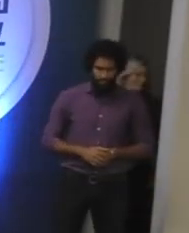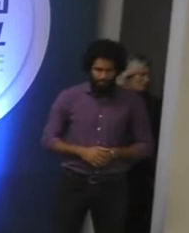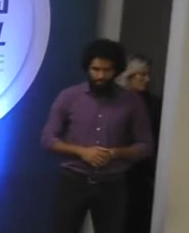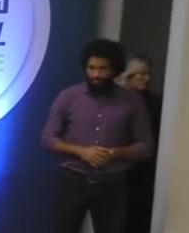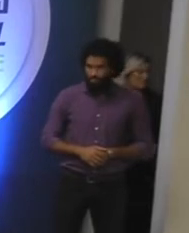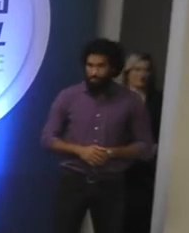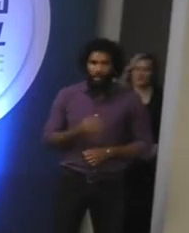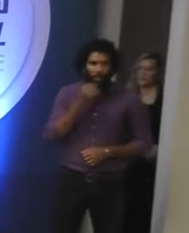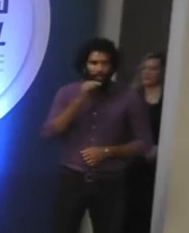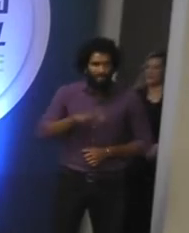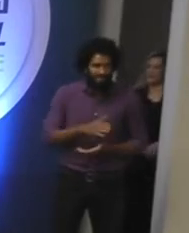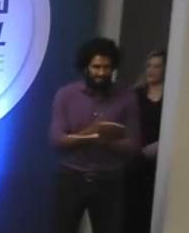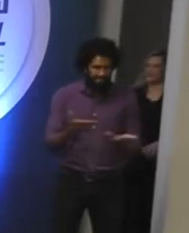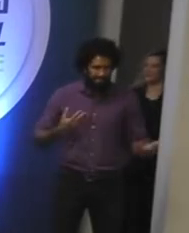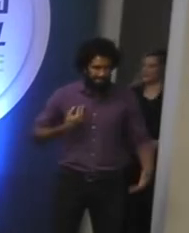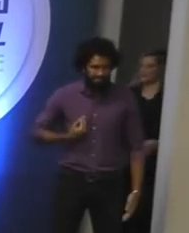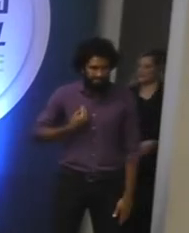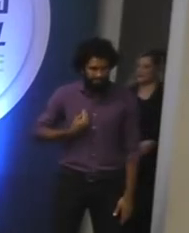Boa tarde a todos.